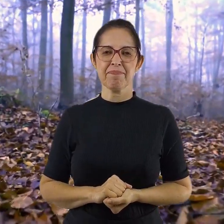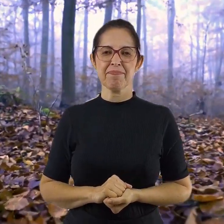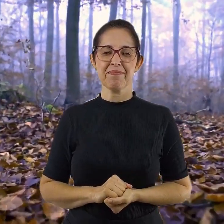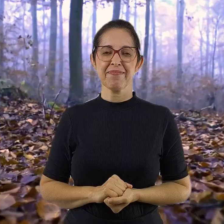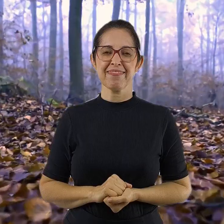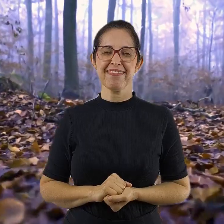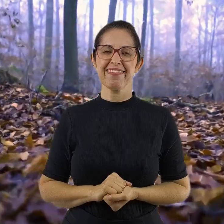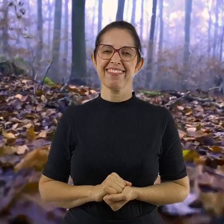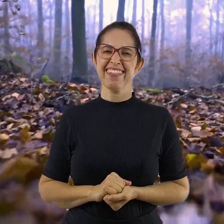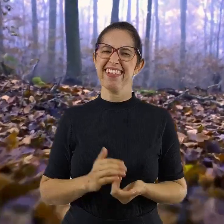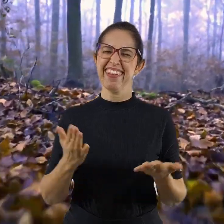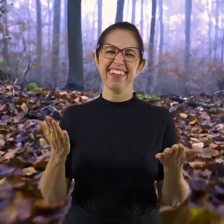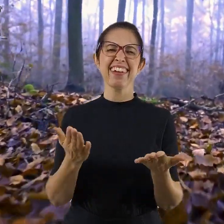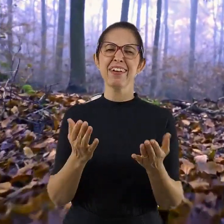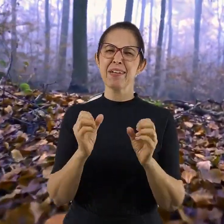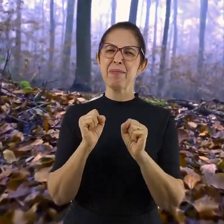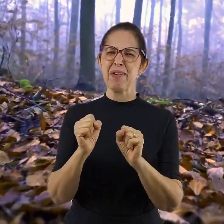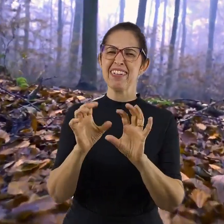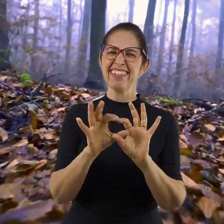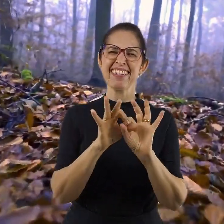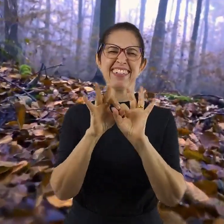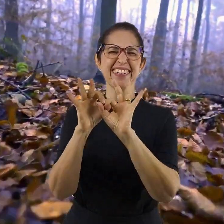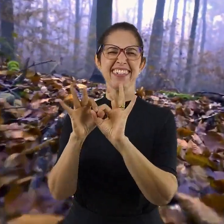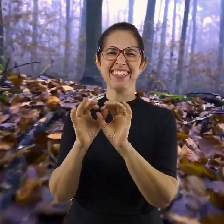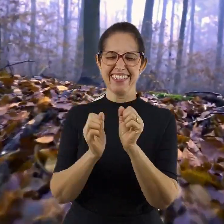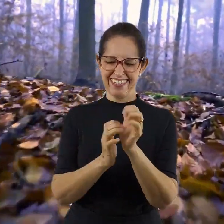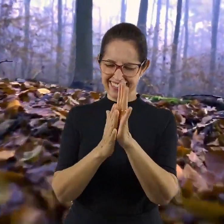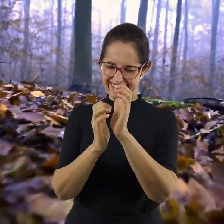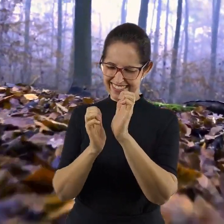Instrumentos sonando, a igreja glorificando o Senhor.